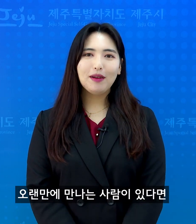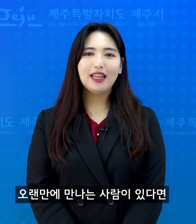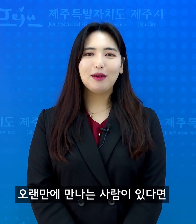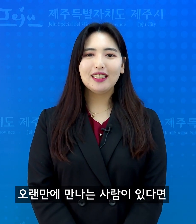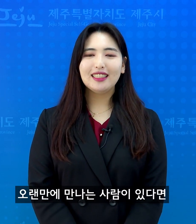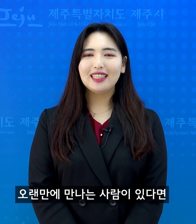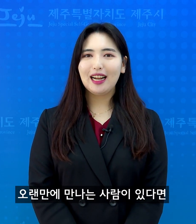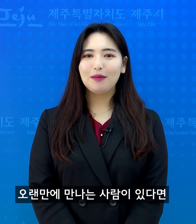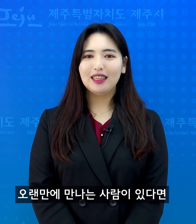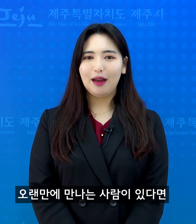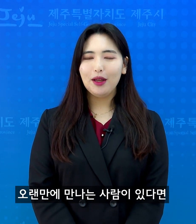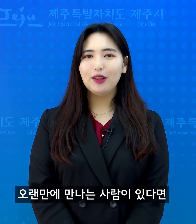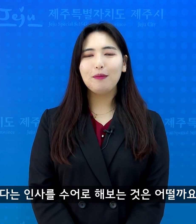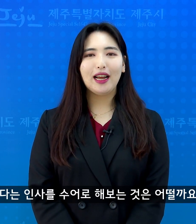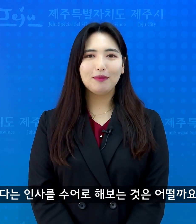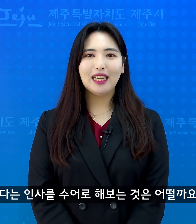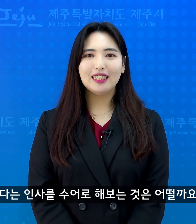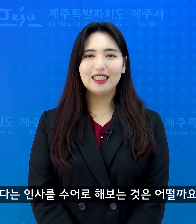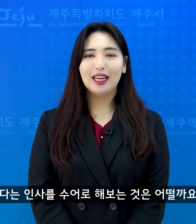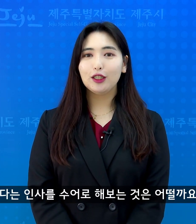오랜만에 만나는 사람이 있다면 반갑다는 인사를